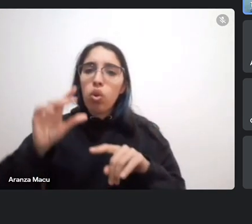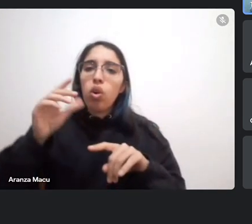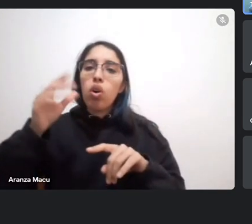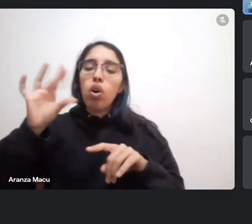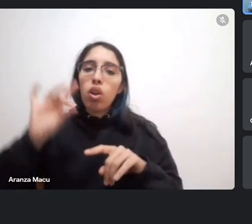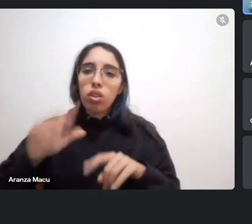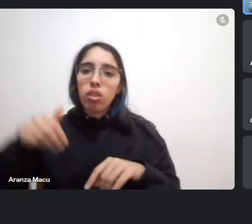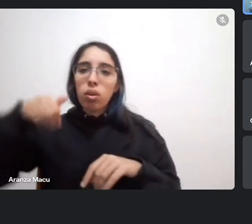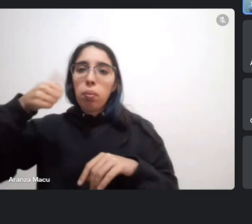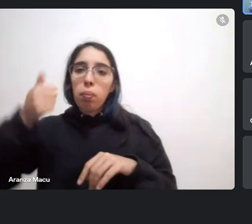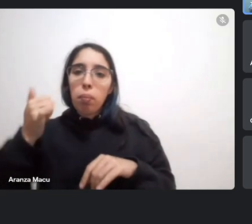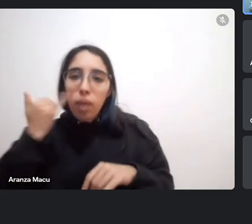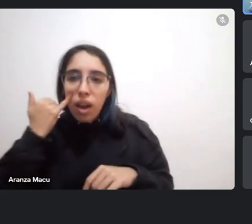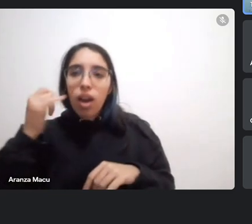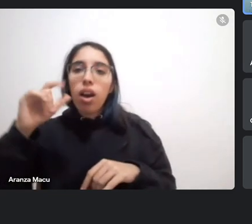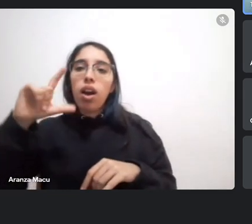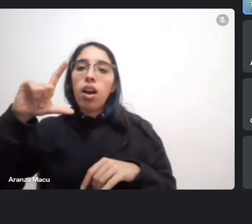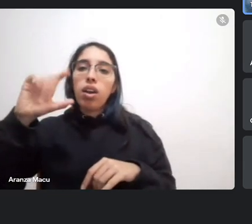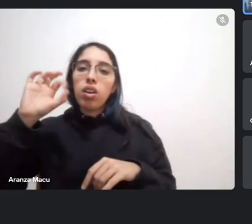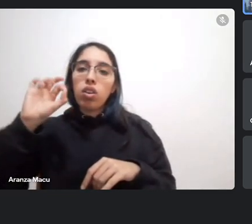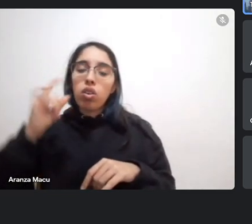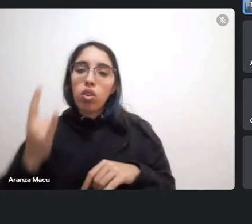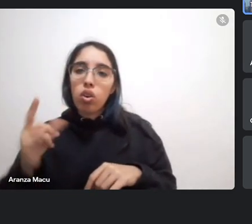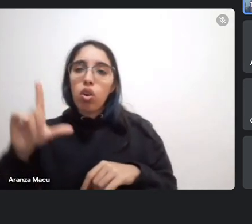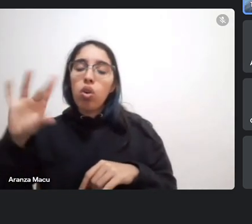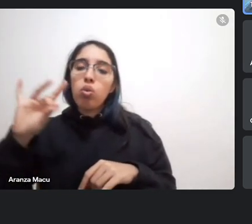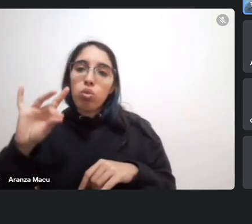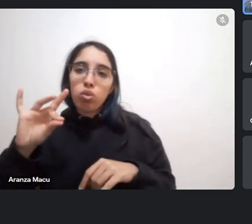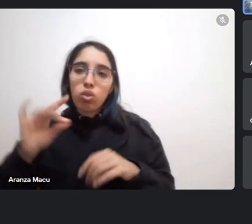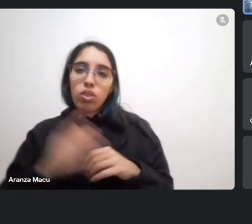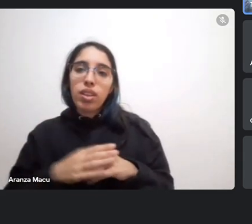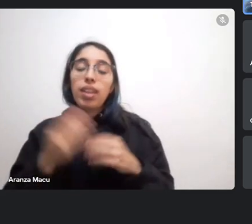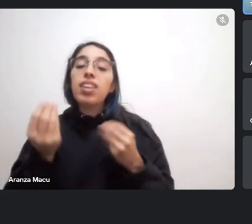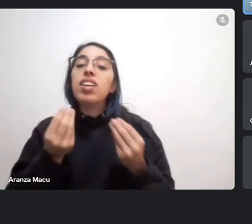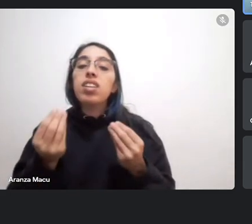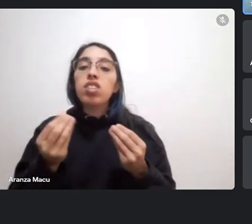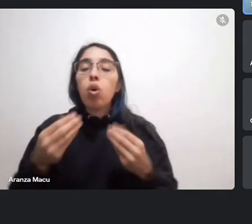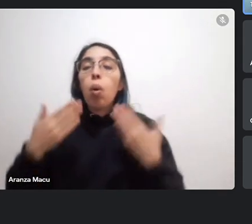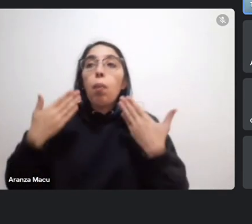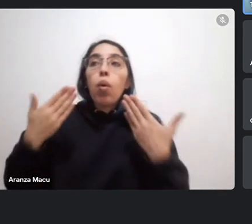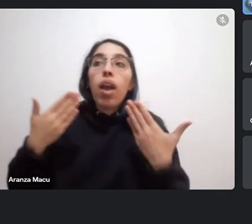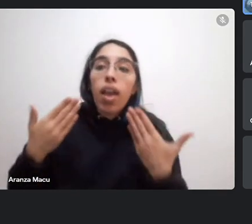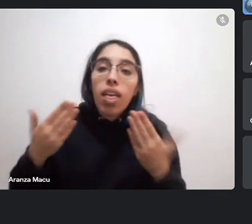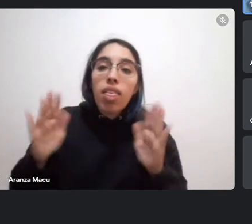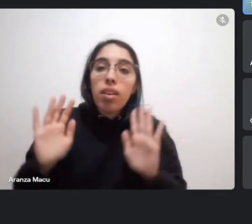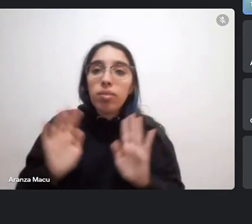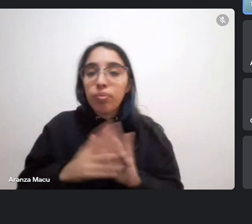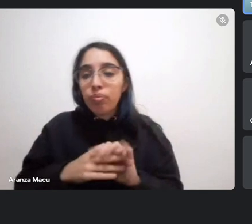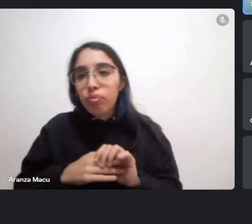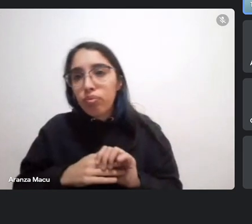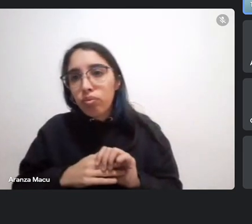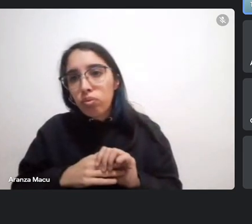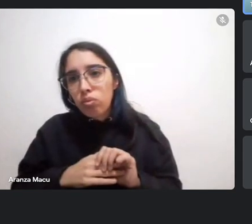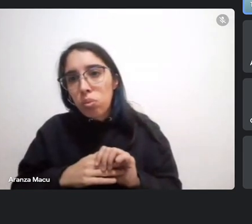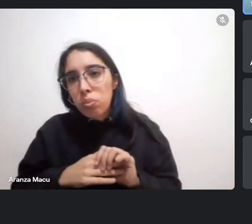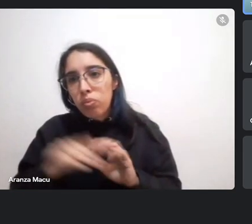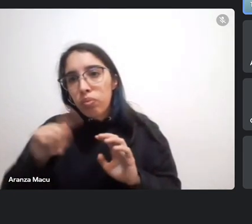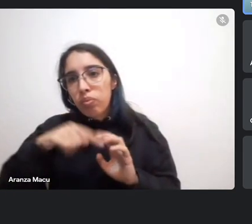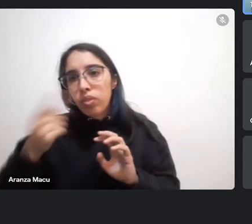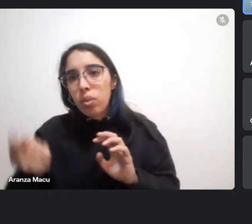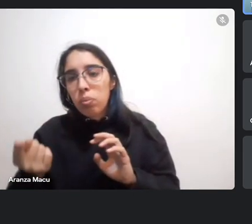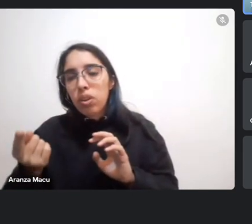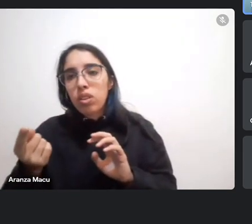¿sí? Entre los adjetivos, probable, likely, que parece un adverbio, es un adjetivo que quiere decir